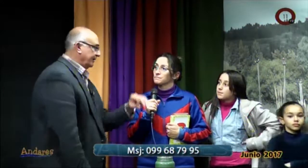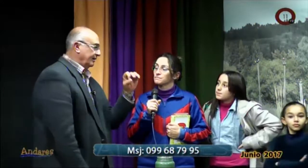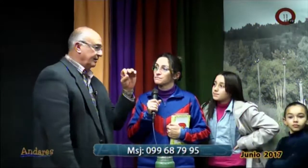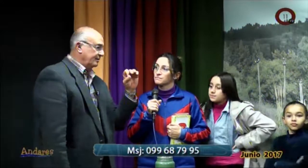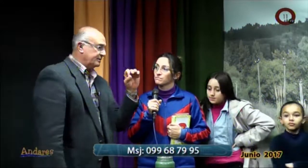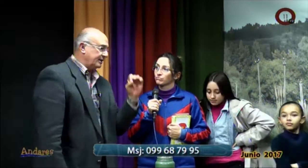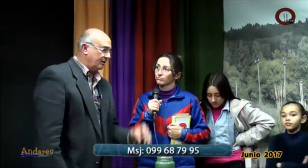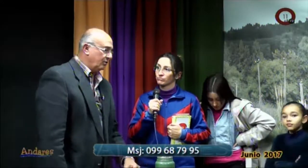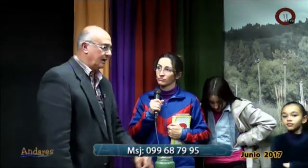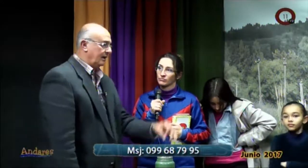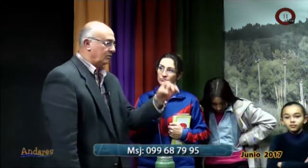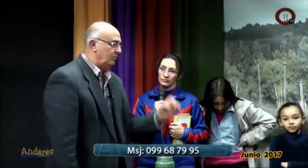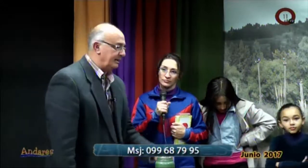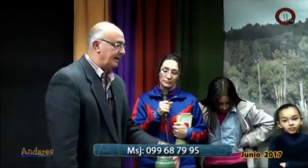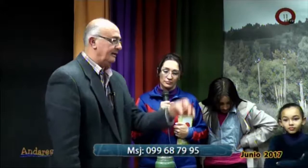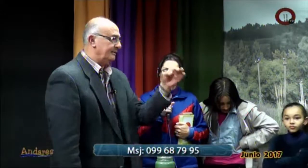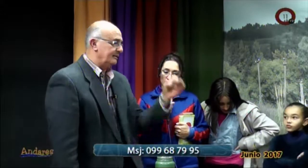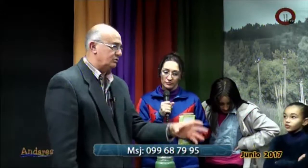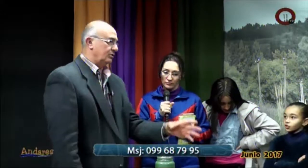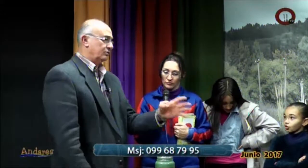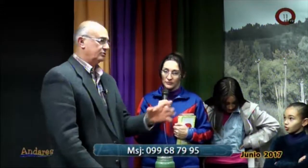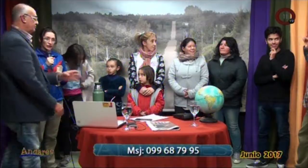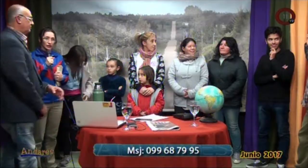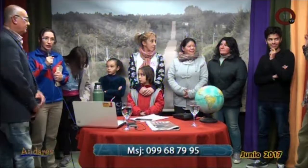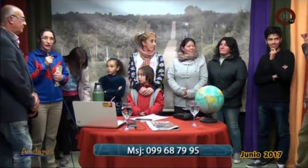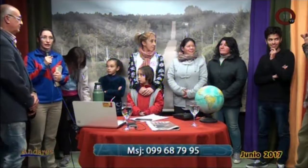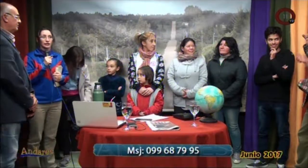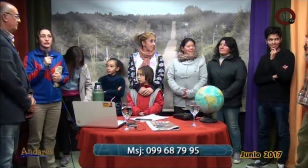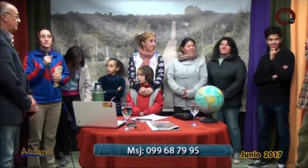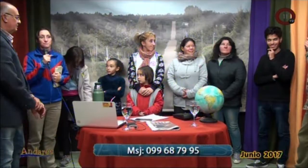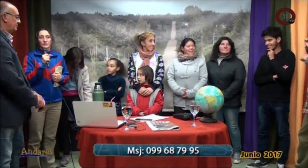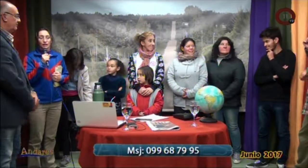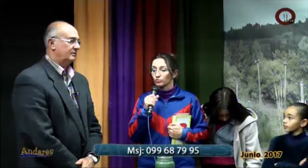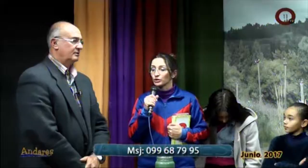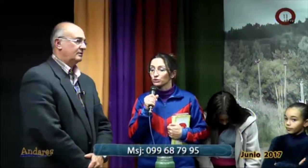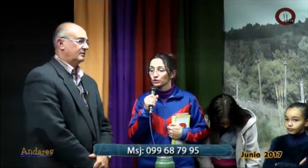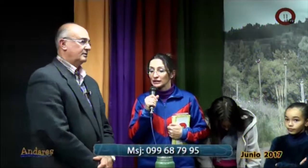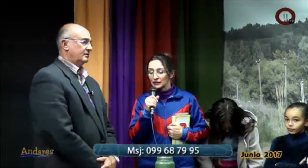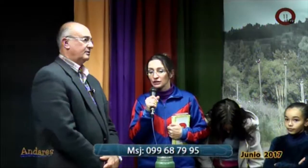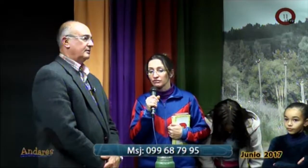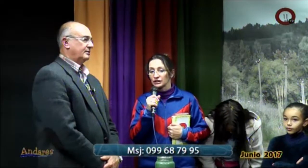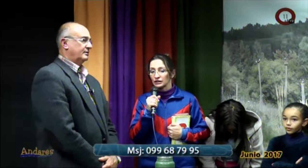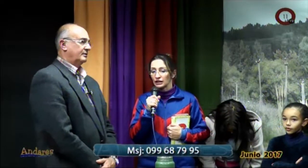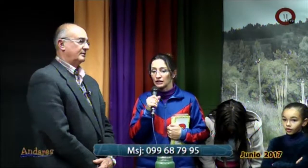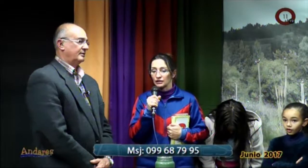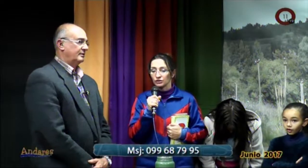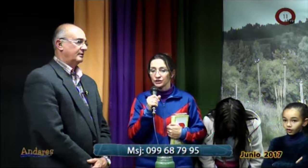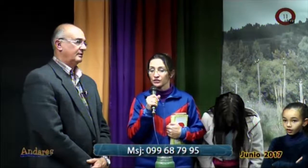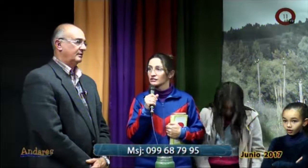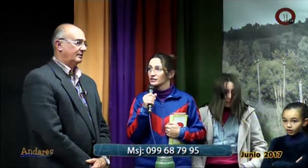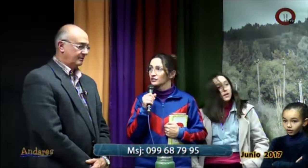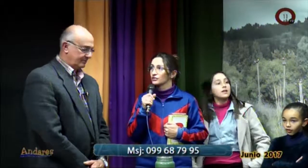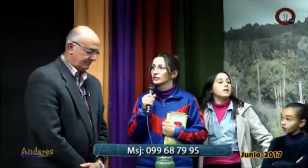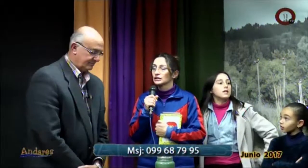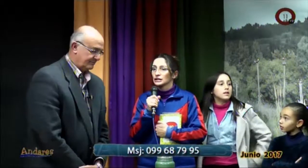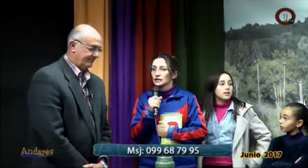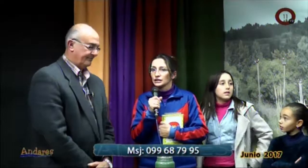¿Dónde se reúne la comunidad de sordos? En el comedor estudiantil, frente al colegio San